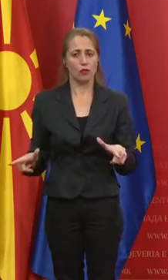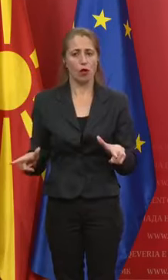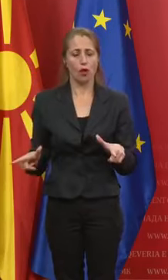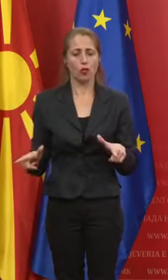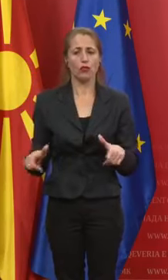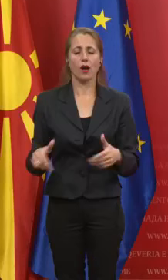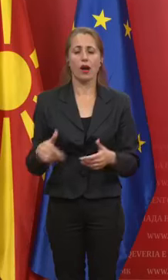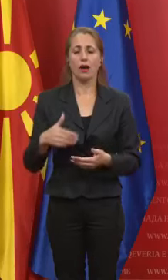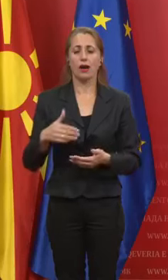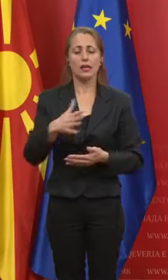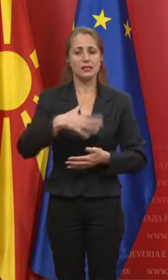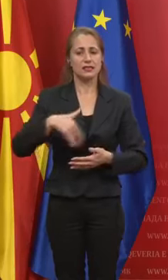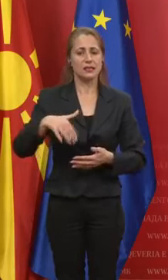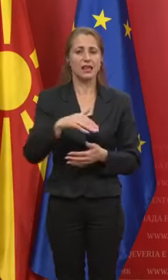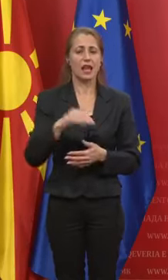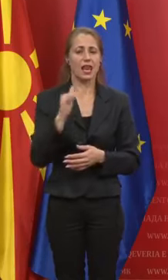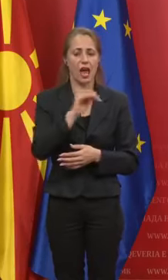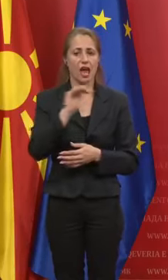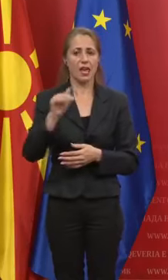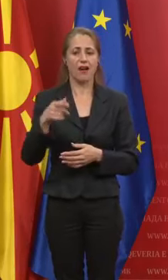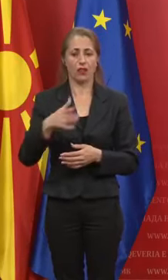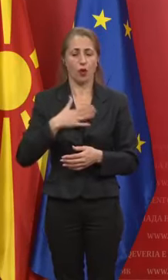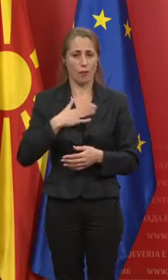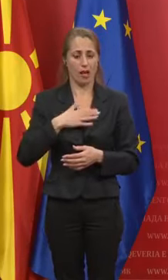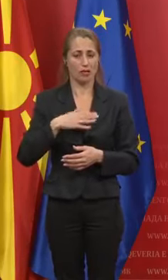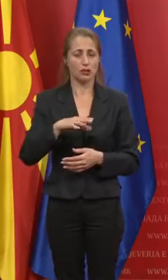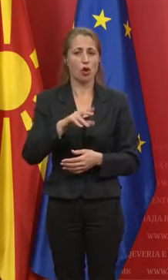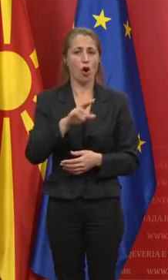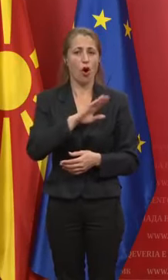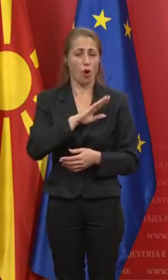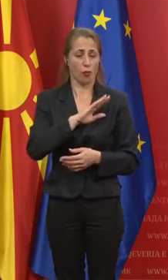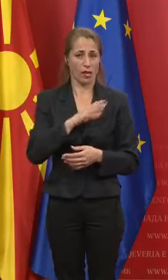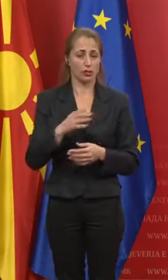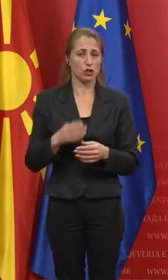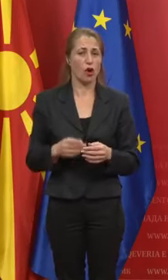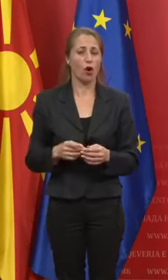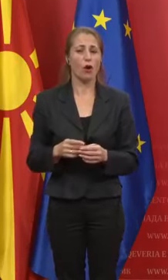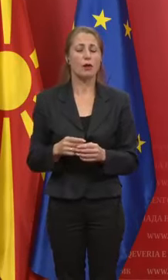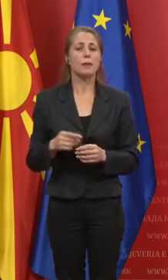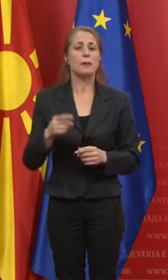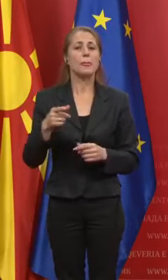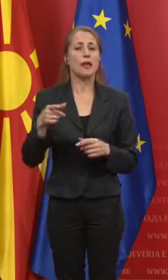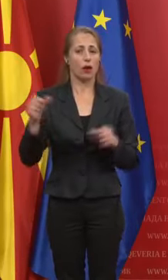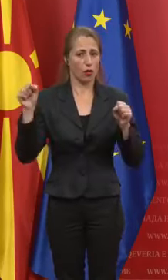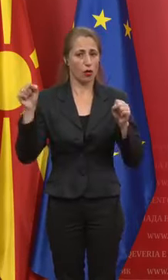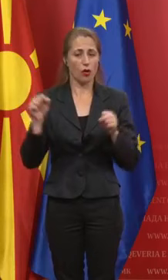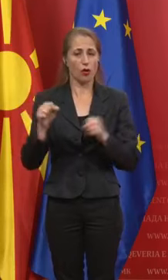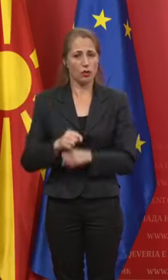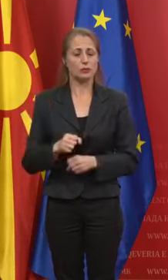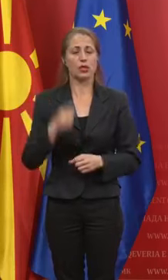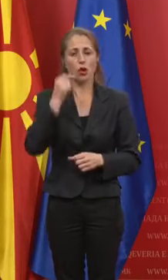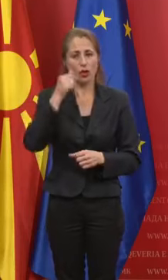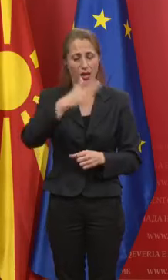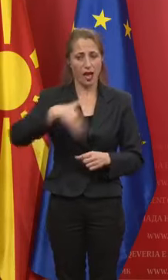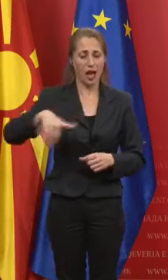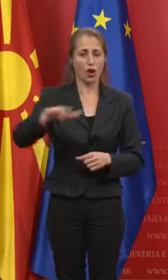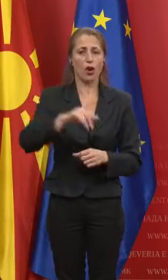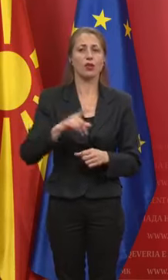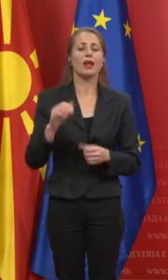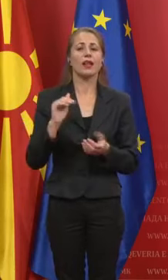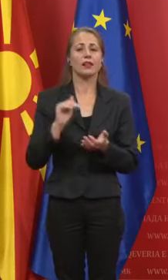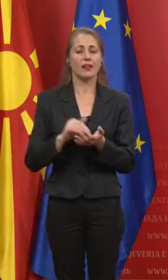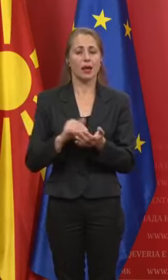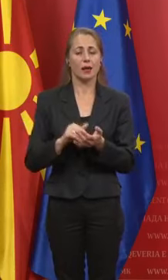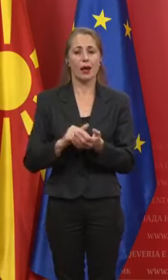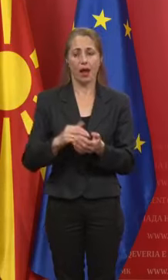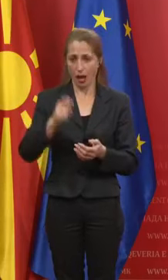покрај сите најави за ризиците кои што го носи овој период сериозен дел од граѓаните и понатаму да не ги